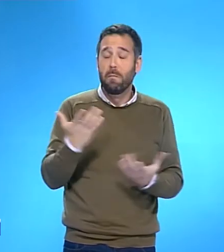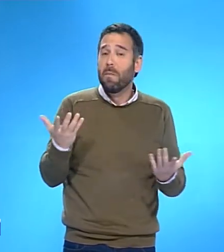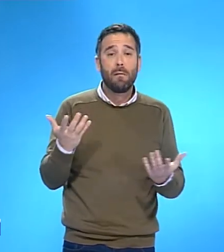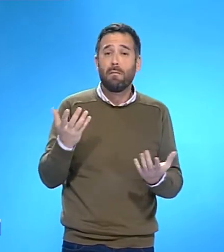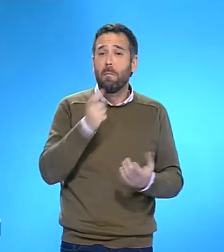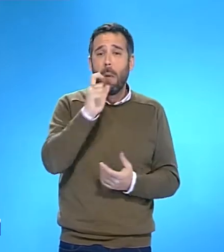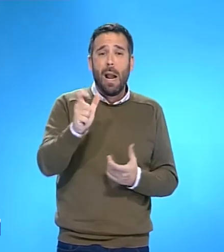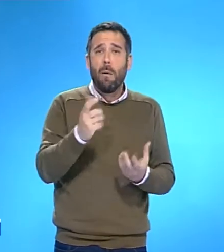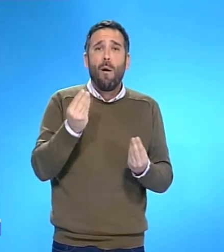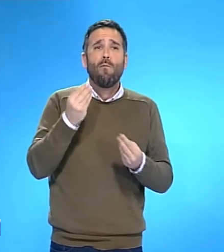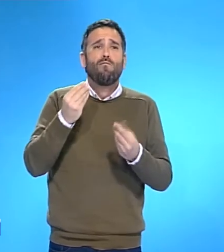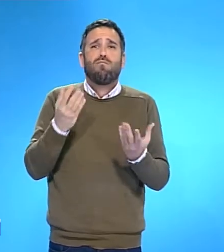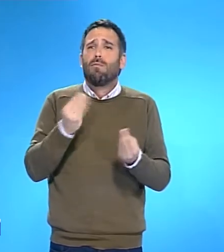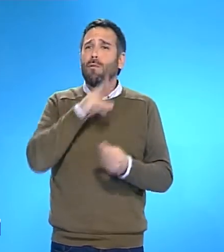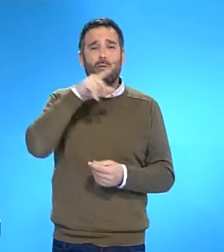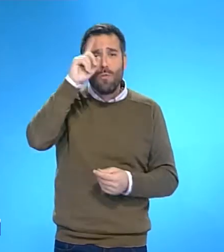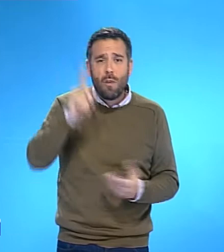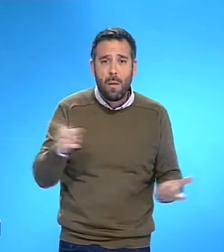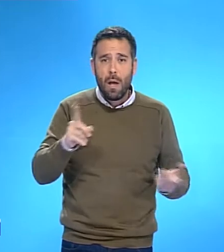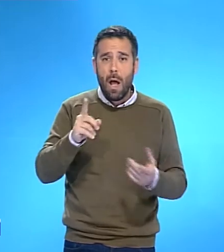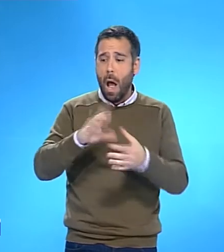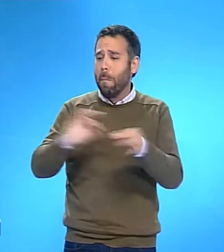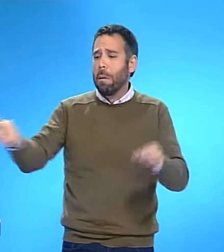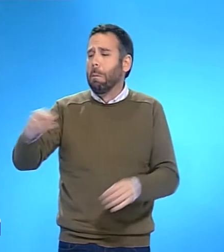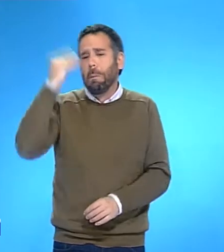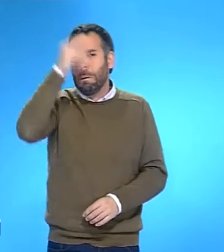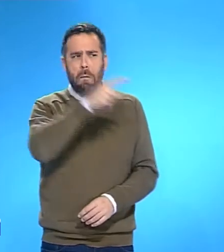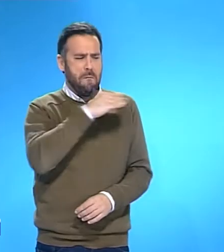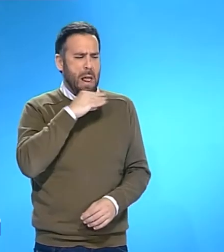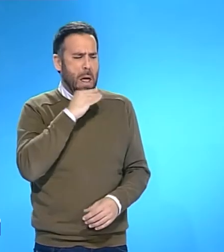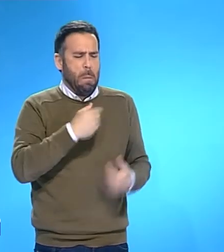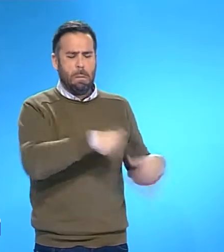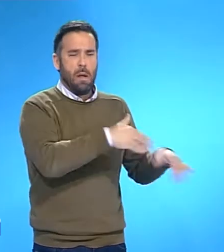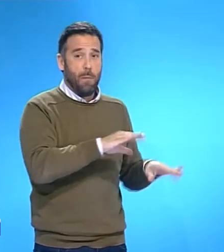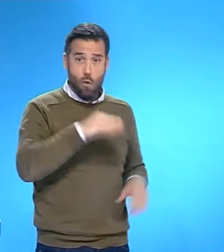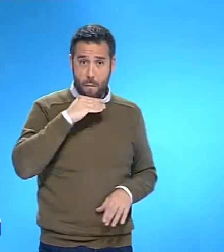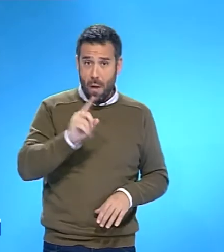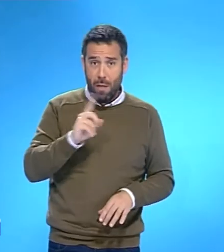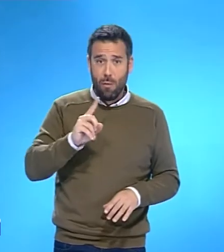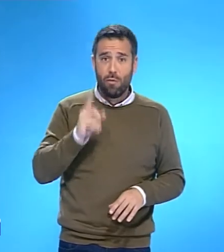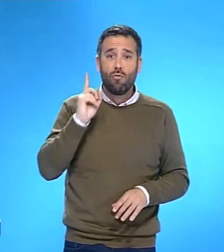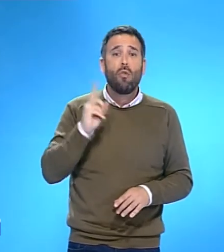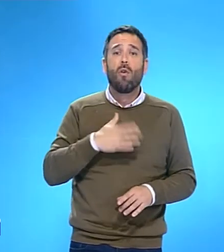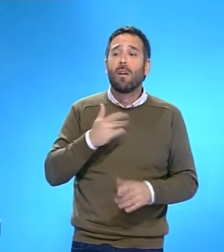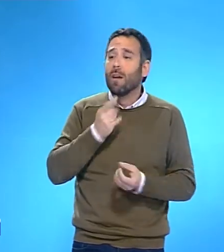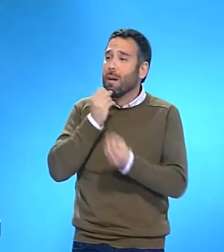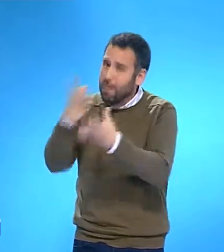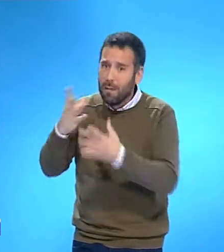gritaba una y otra vez lo que quería decir, pero no tenía palabras suficientes. Sus amigos pensaban que estaba enfadado, pero no era